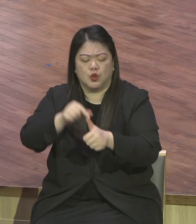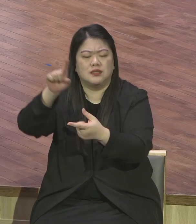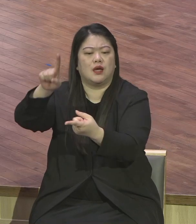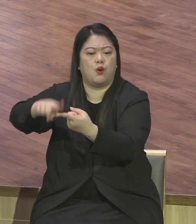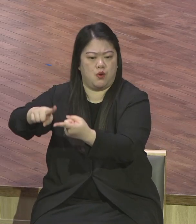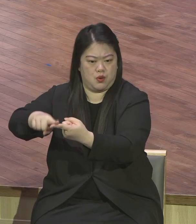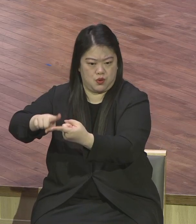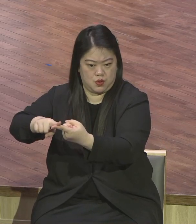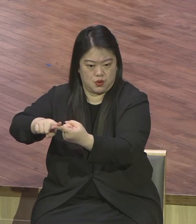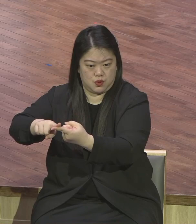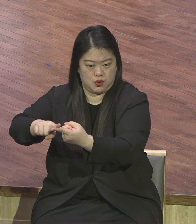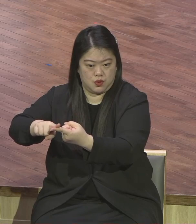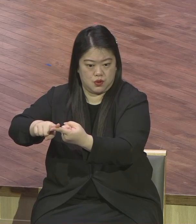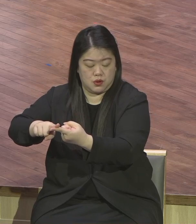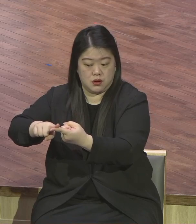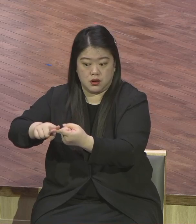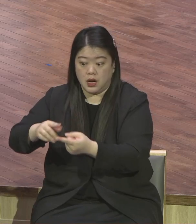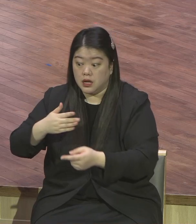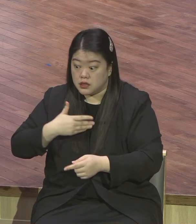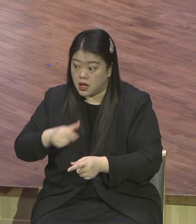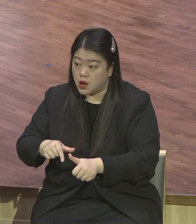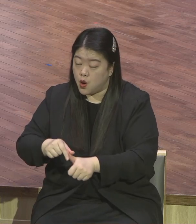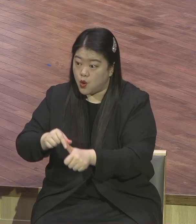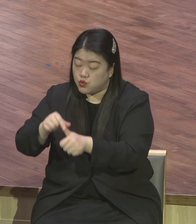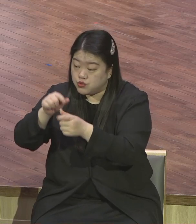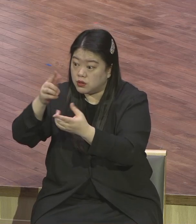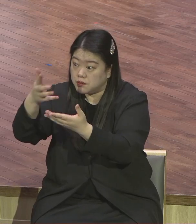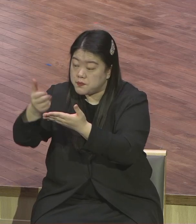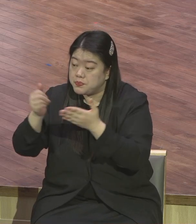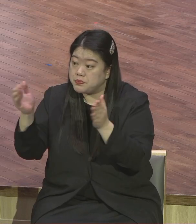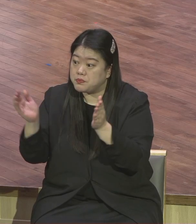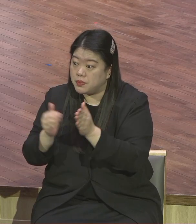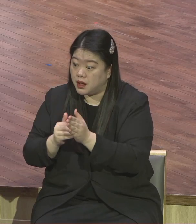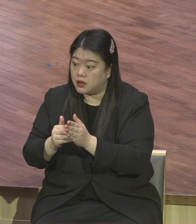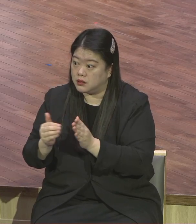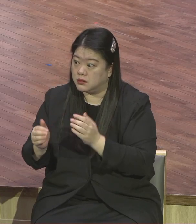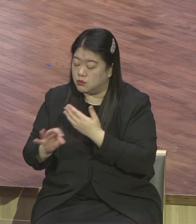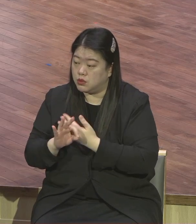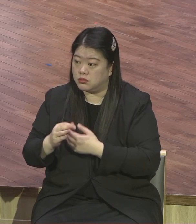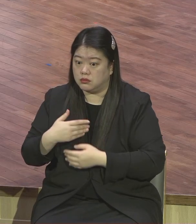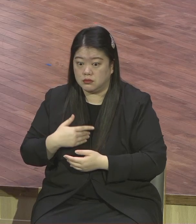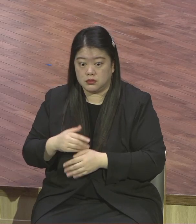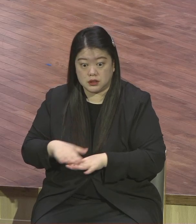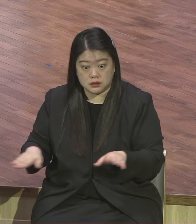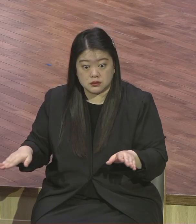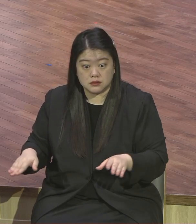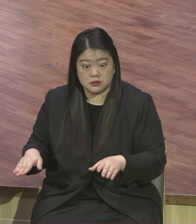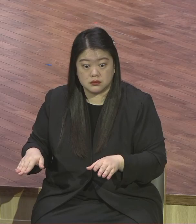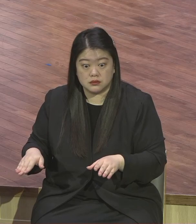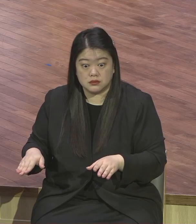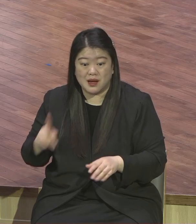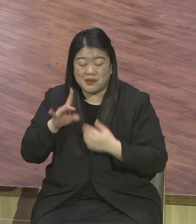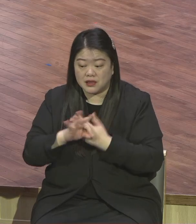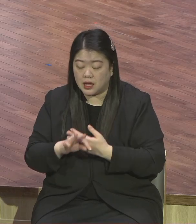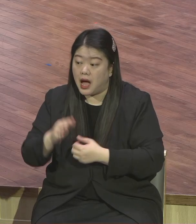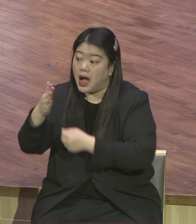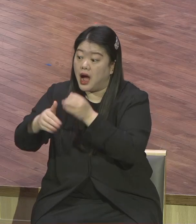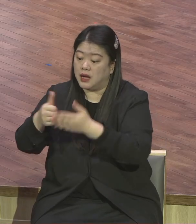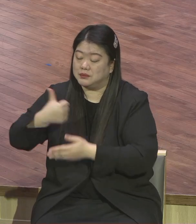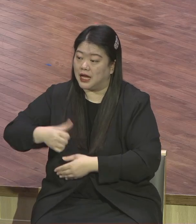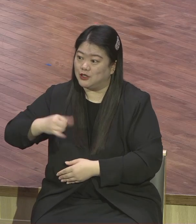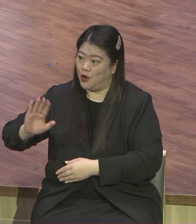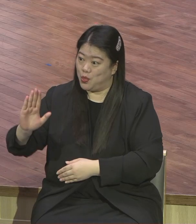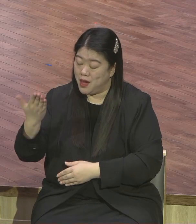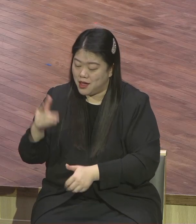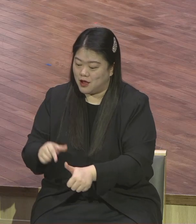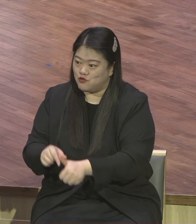구원을 받아놓고 성인도 못 받으면 참 보통 문제가 아니에요. 하나님 자녀로 거듭났는데